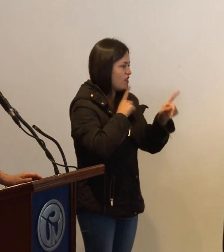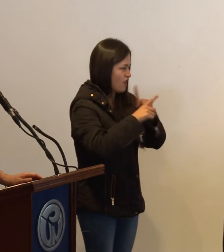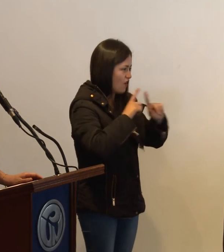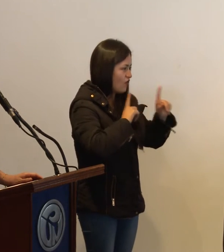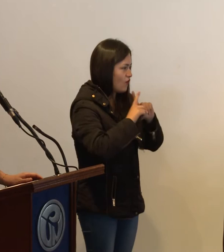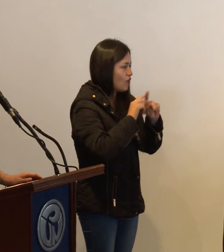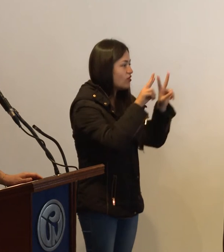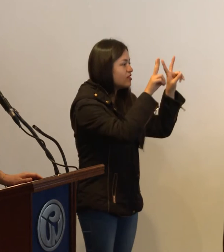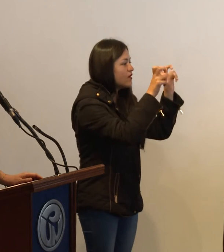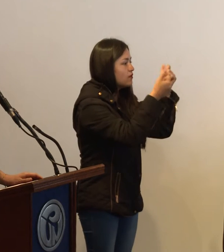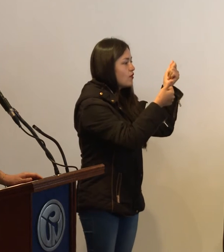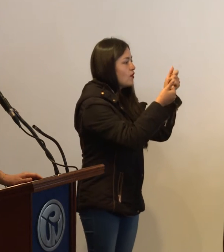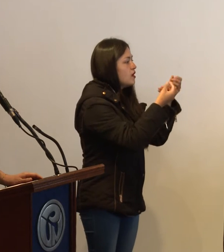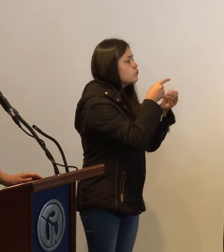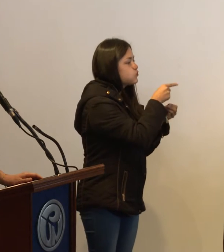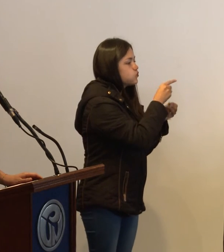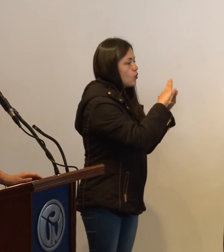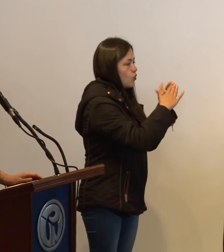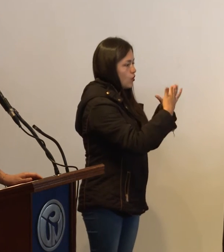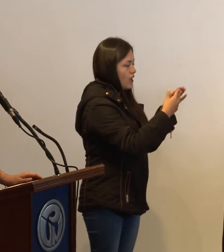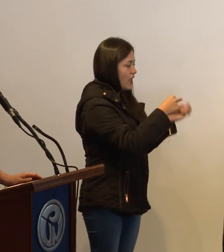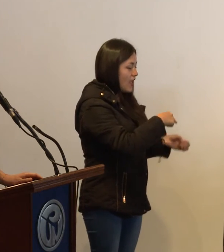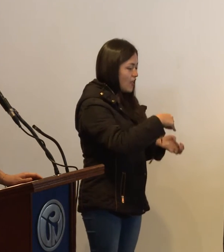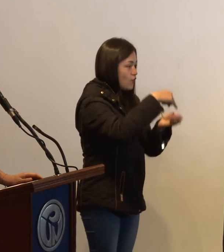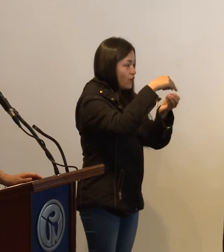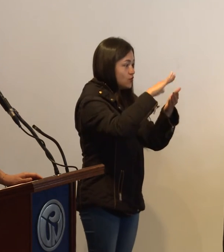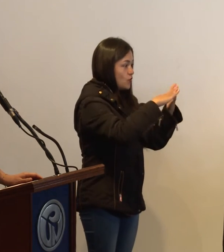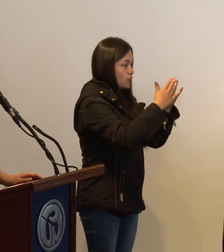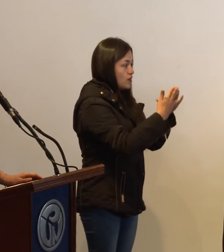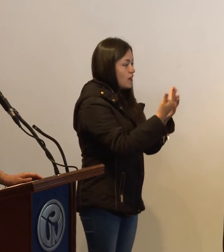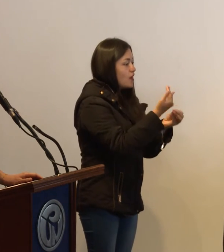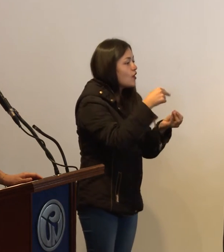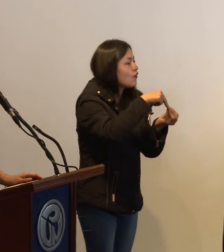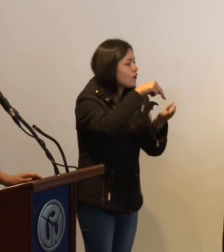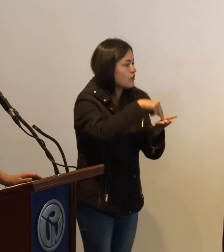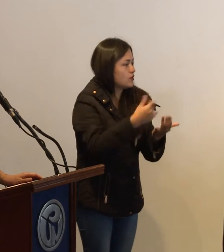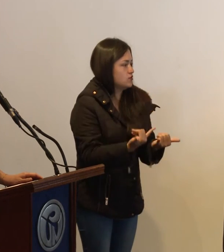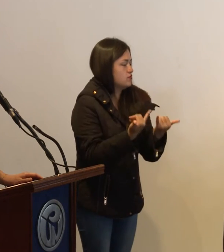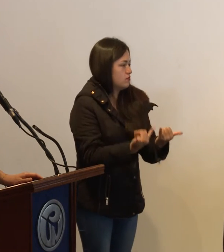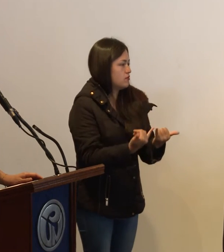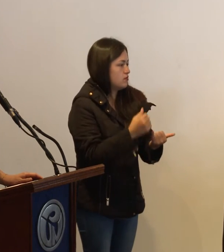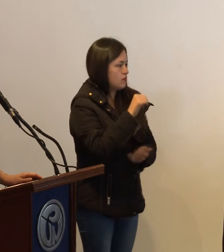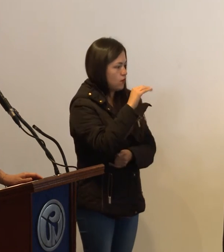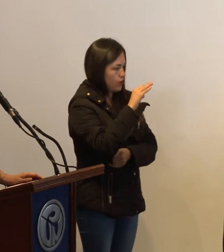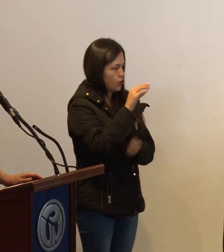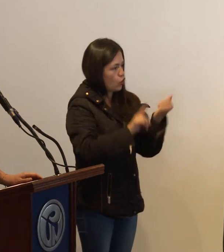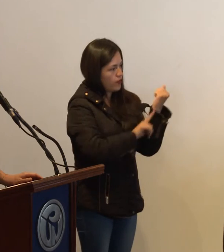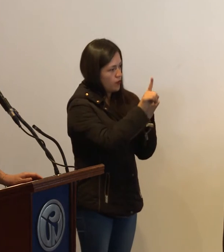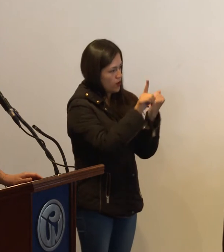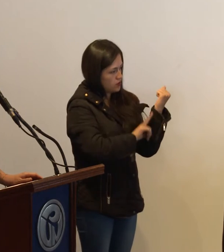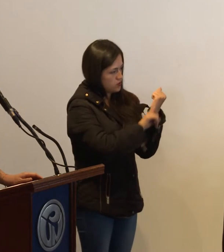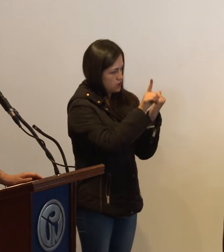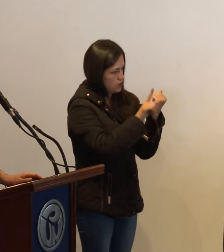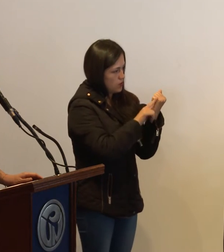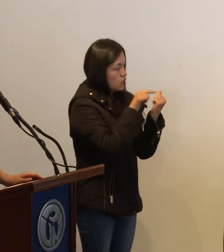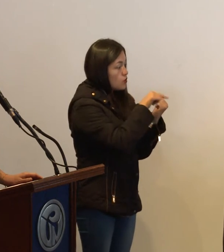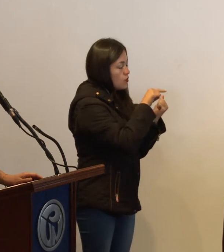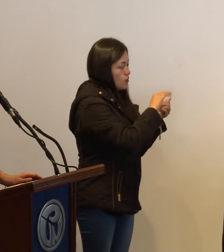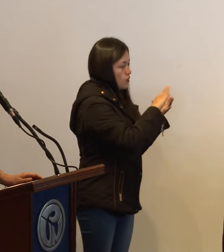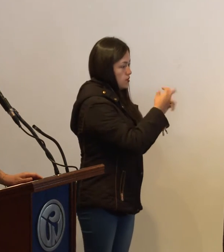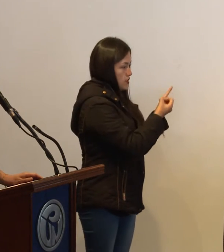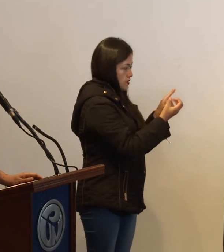quehacer de la educación comunitaria en los contextos contemporáneos y cómo esta ha permitido impulsar